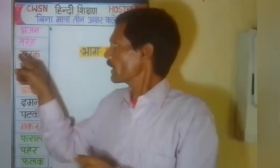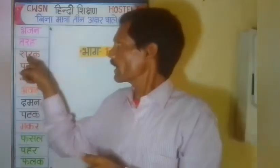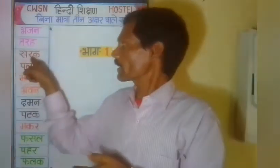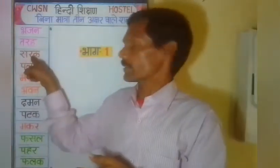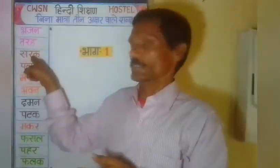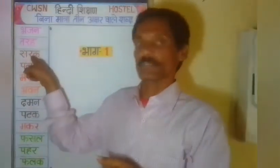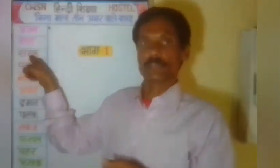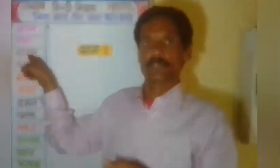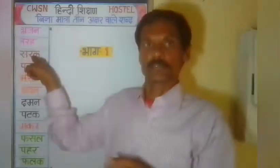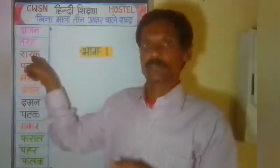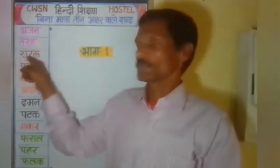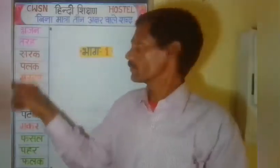सरक।